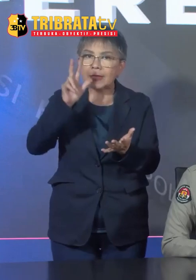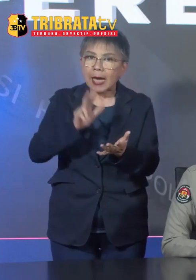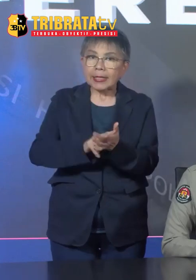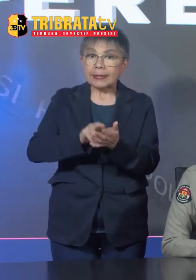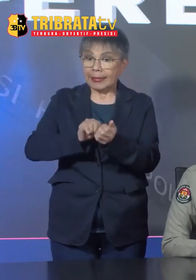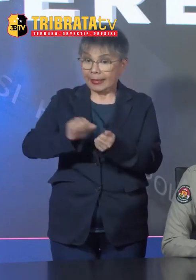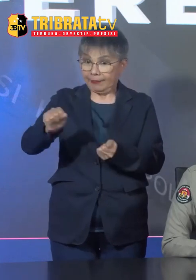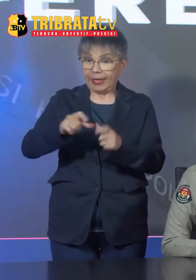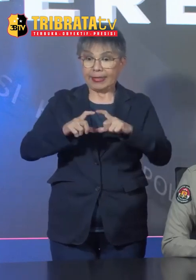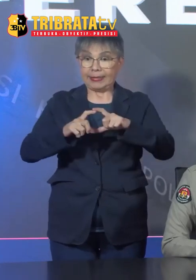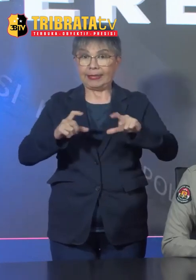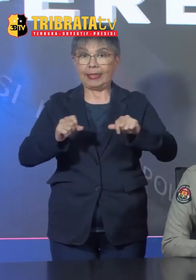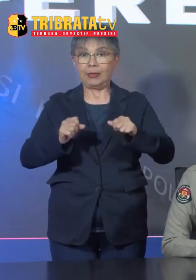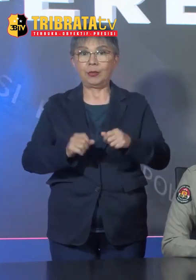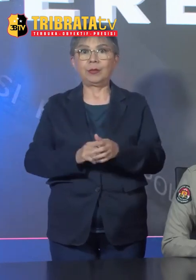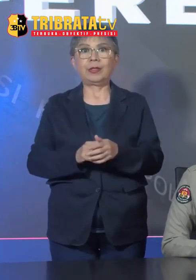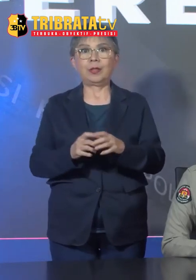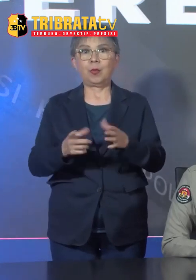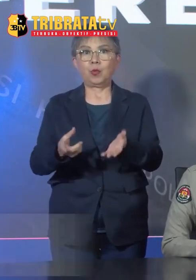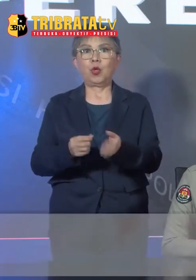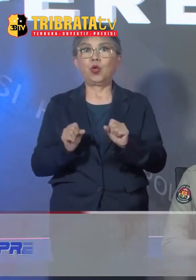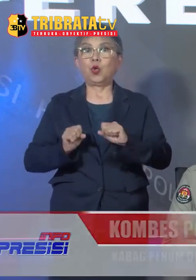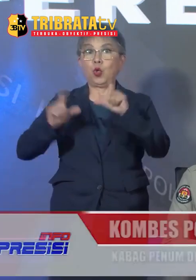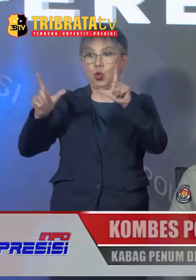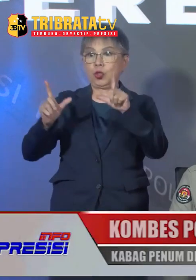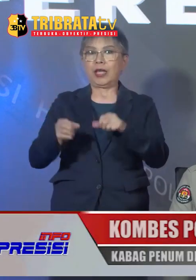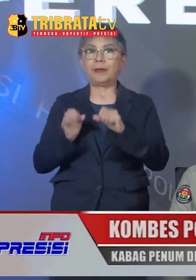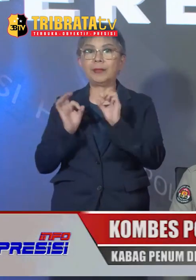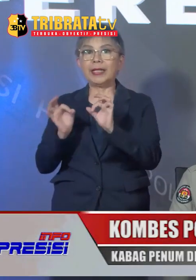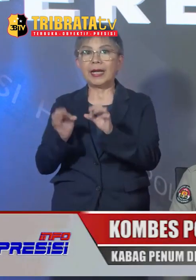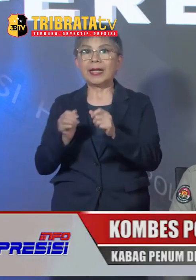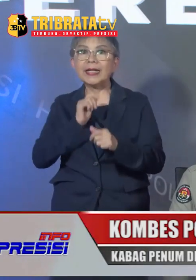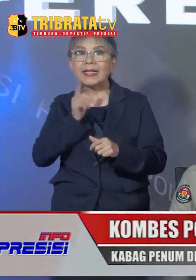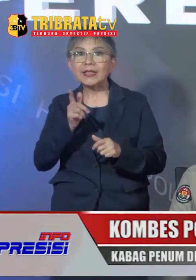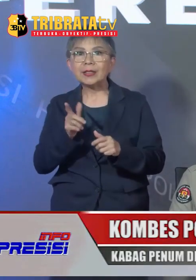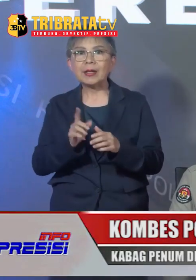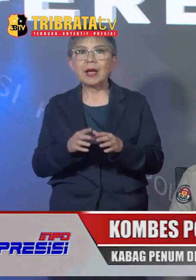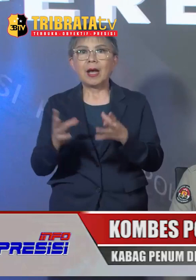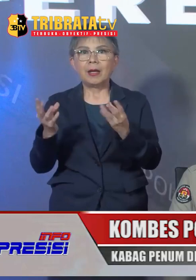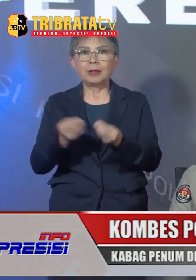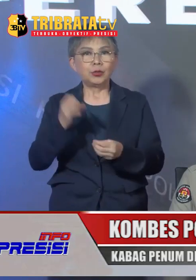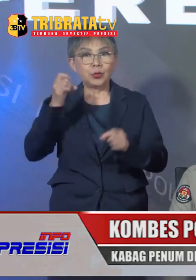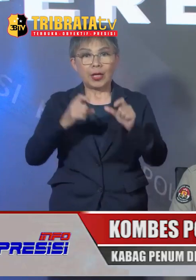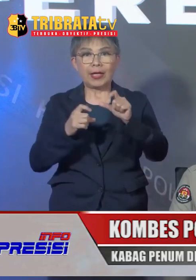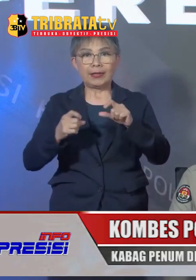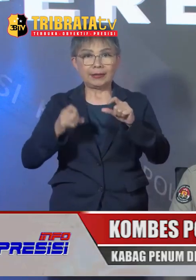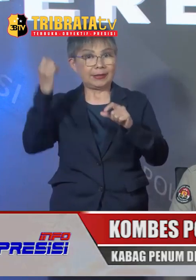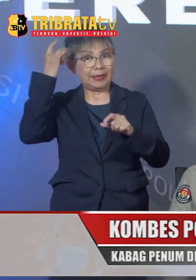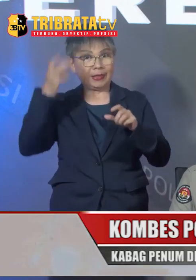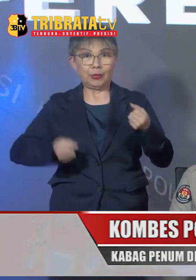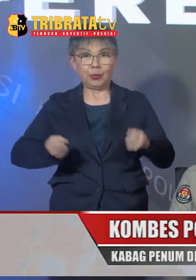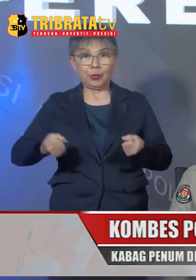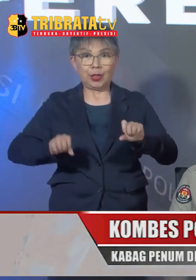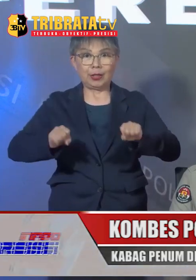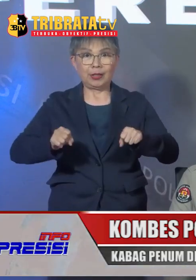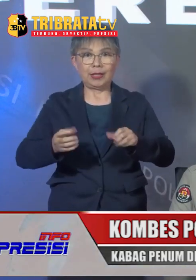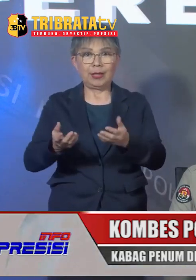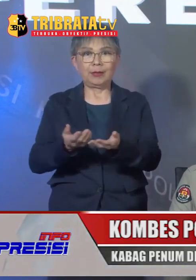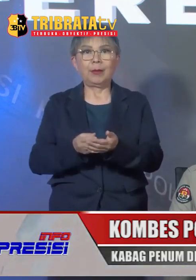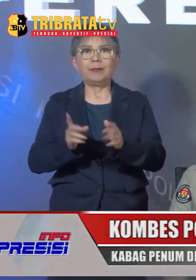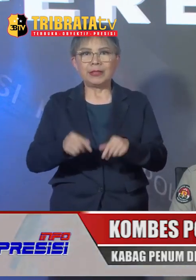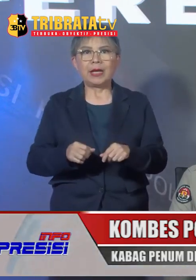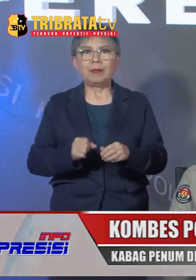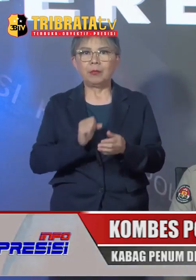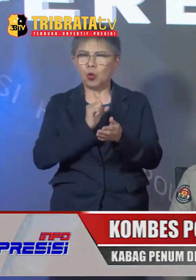keabsahan sertifikat tanda bukti lulus Pendidikan dan Pelatihan mengemudi yang dimiliki pemohon si